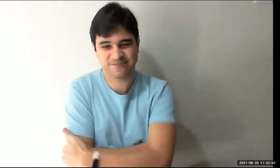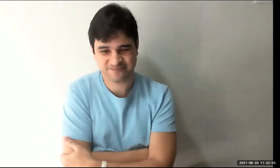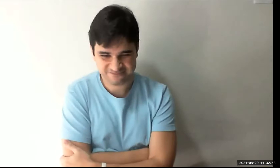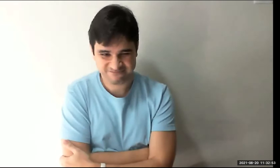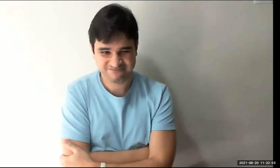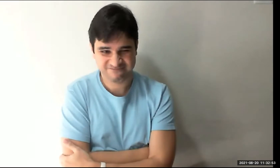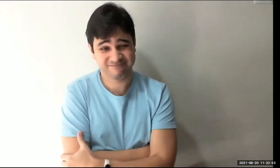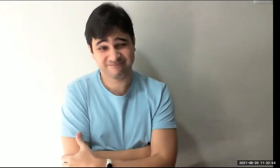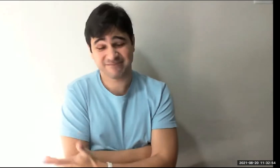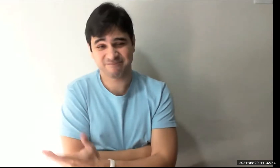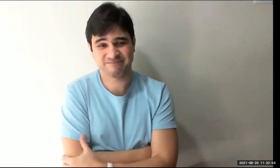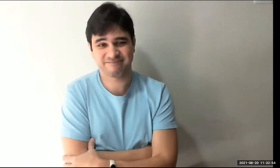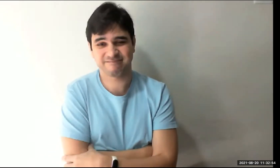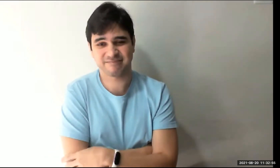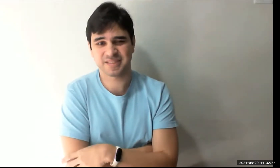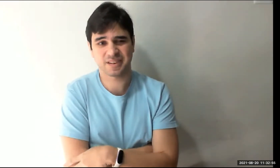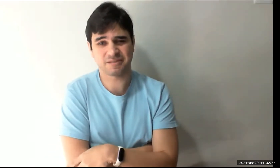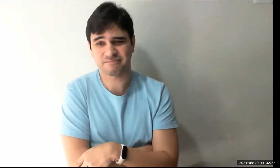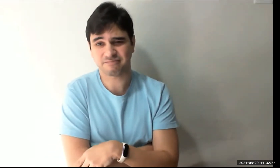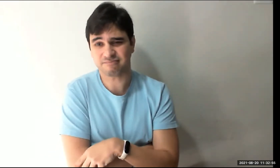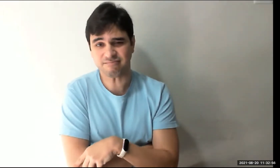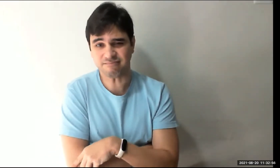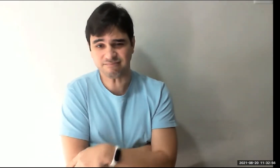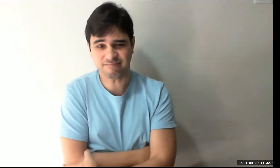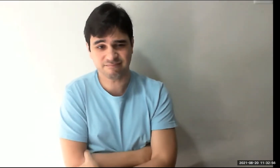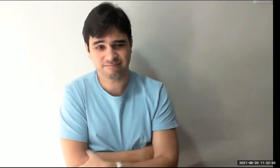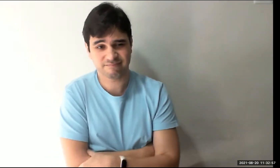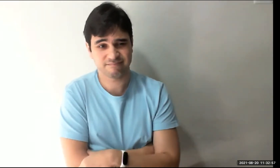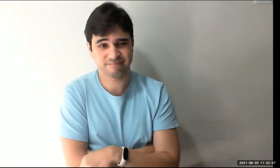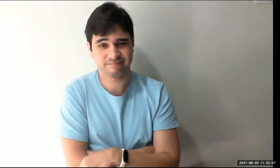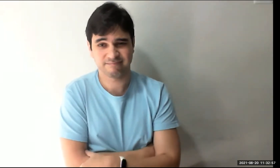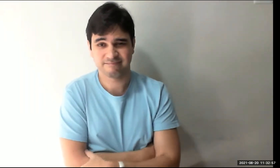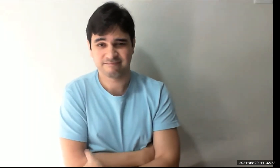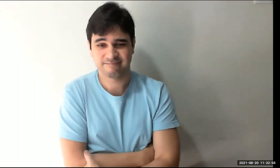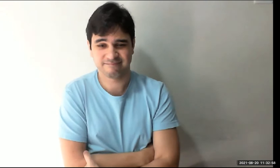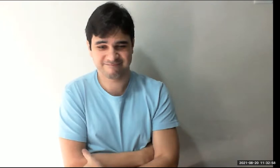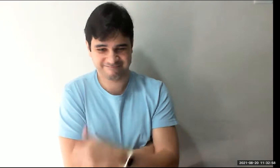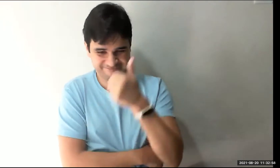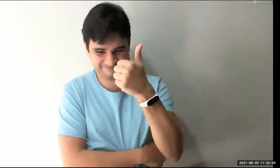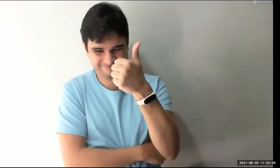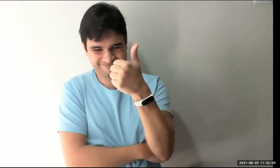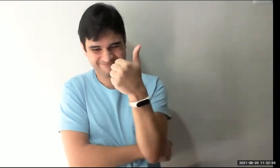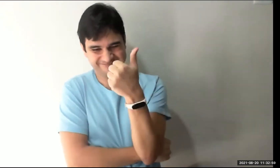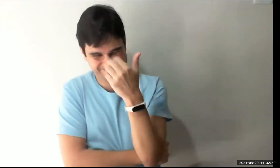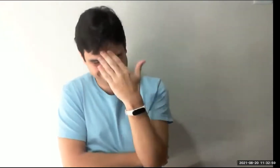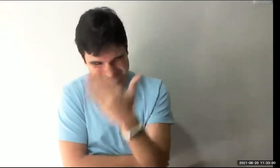um pouco mais complicado os contatos, assim, né, presenciais. É isso.